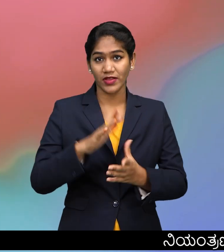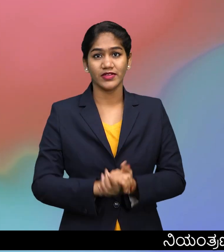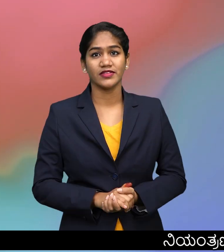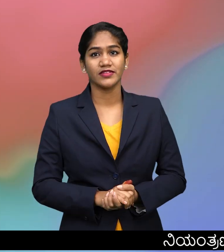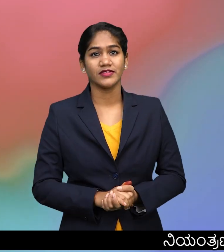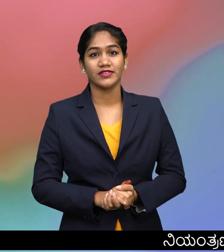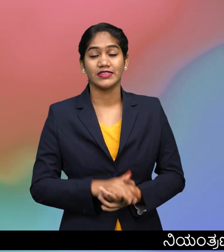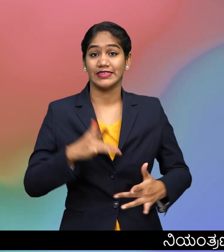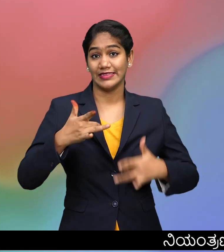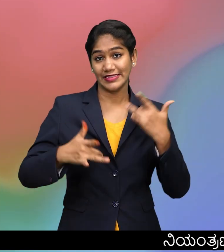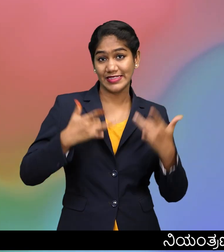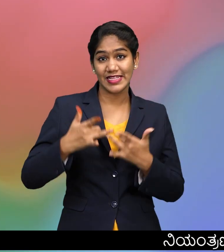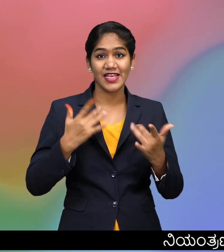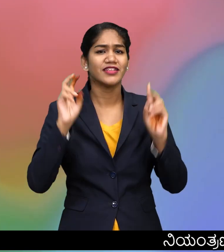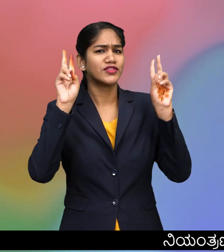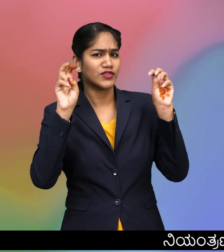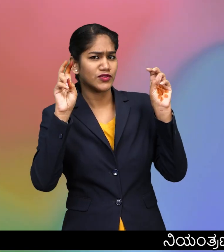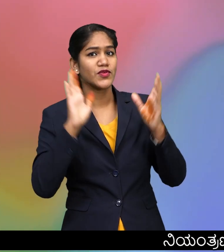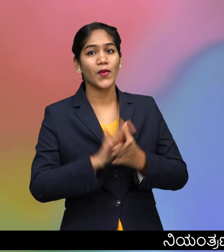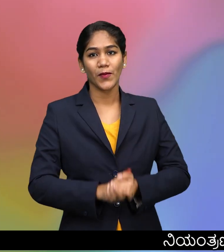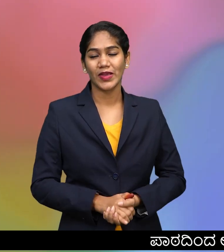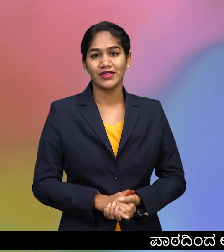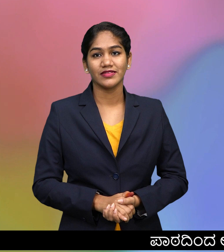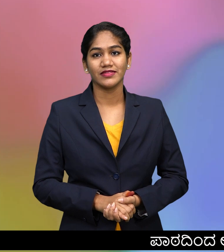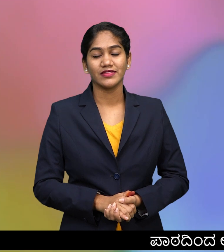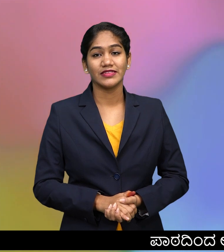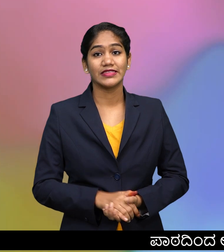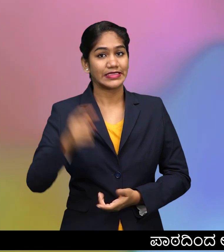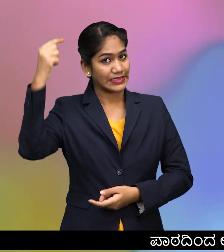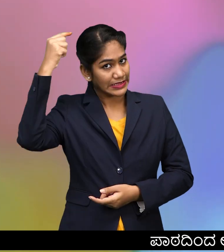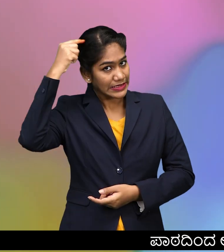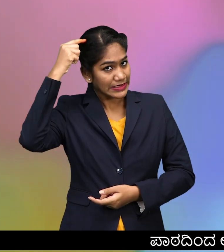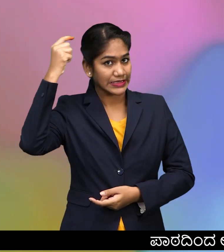ನಿಯಂತ್ರಣ ಮತ್ತು ಸಮನ್ವಯ ಪಾಠದಿಂದ ಆಸಕ್ತಿದಾಯಕ ವಿಷಯ